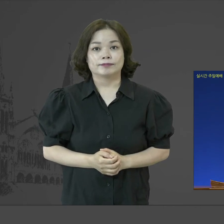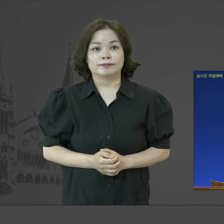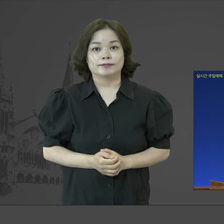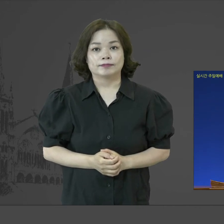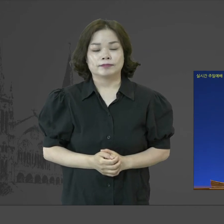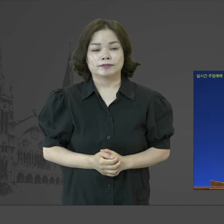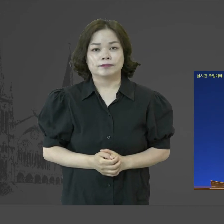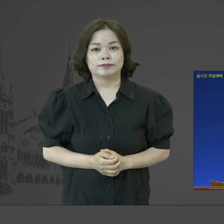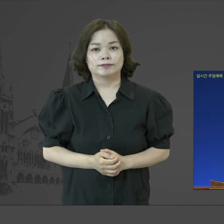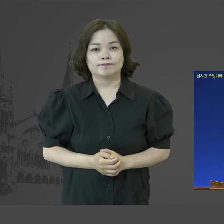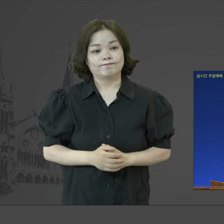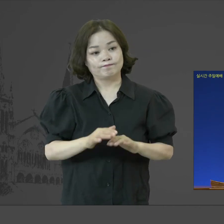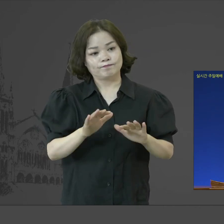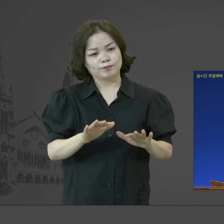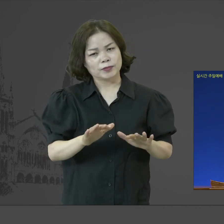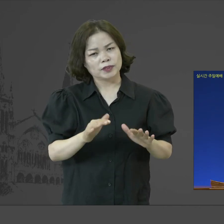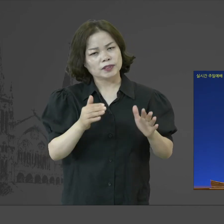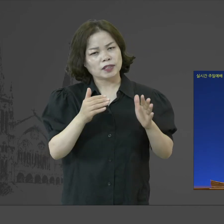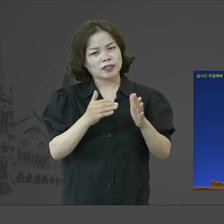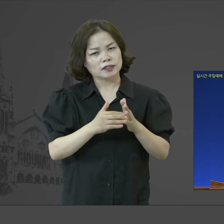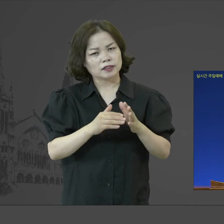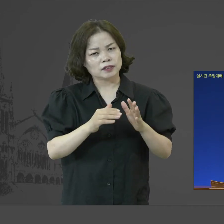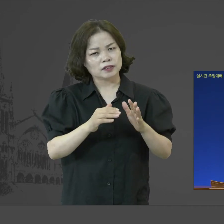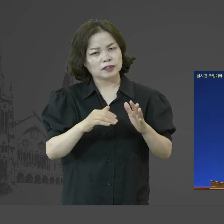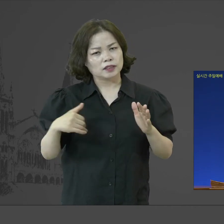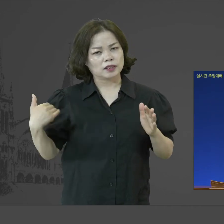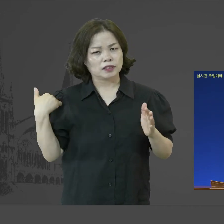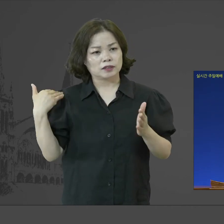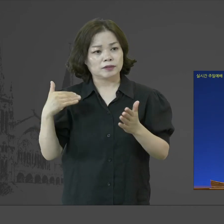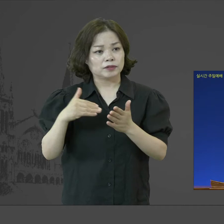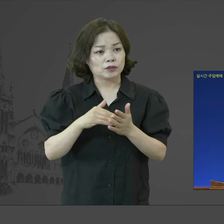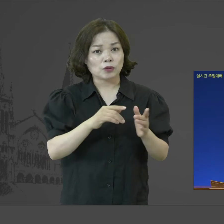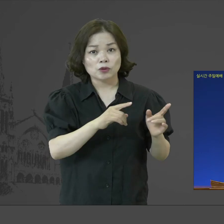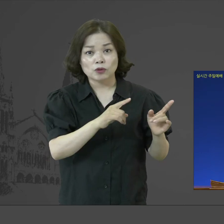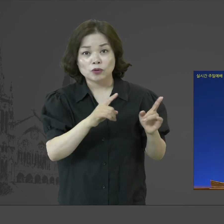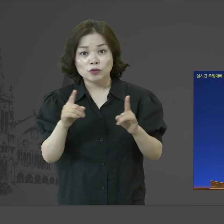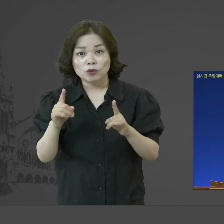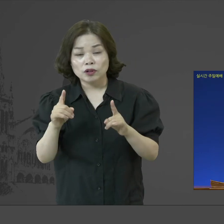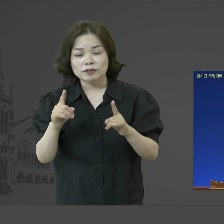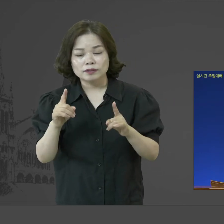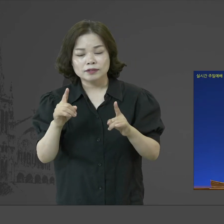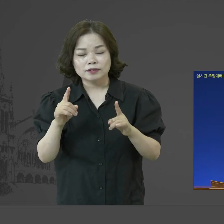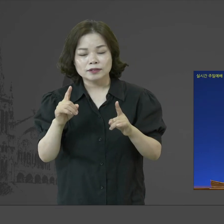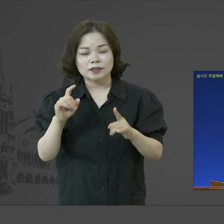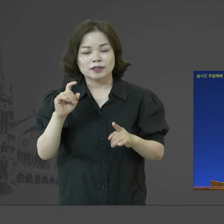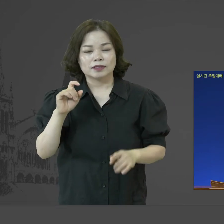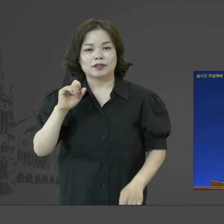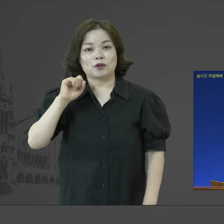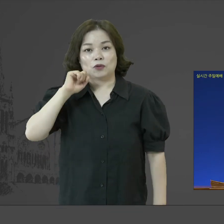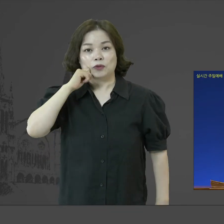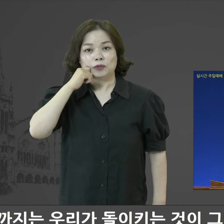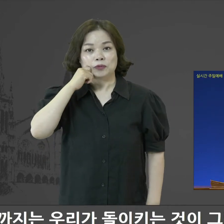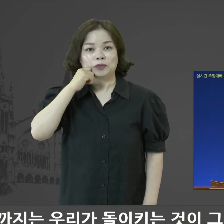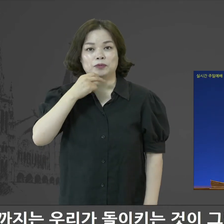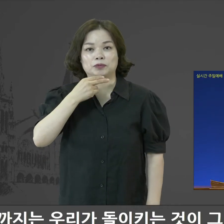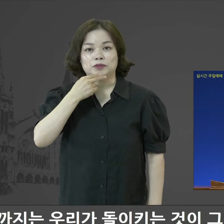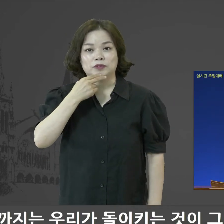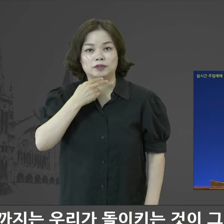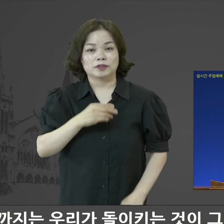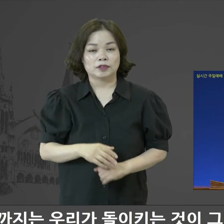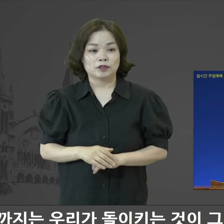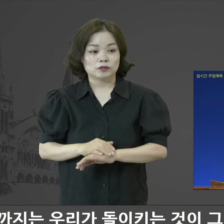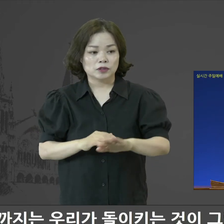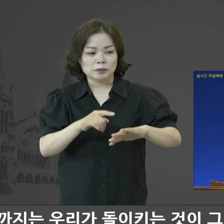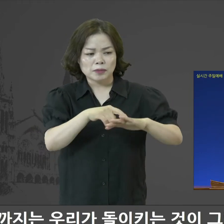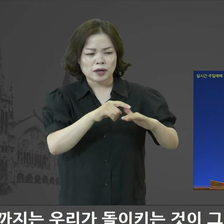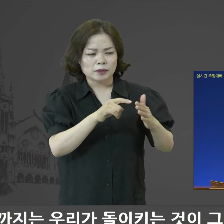자, 여기까지는 우리가 돌이키는 것이 그렇게 어려운 일이 아닙니다. 우리의 마음이 조금 어두워질 수